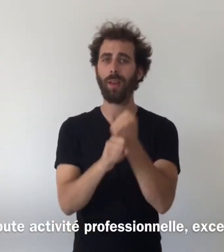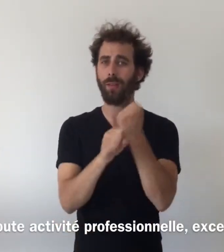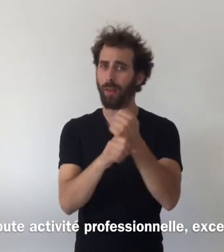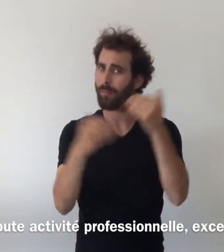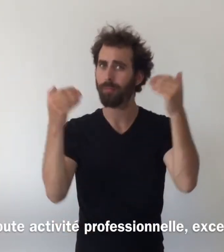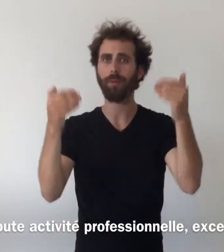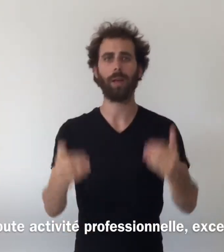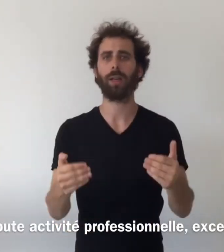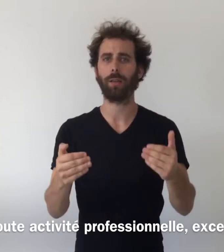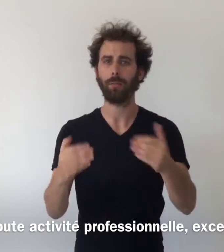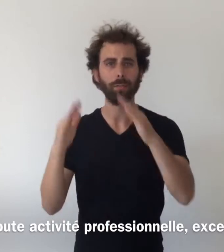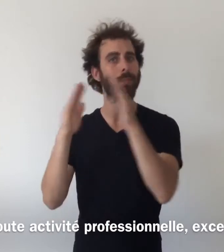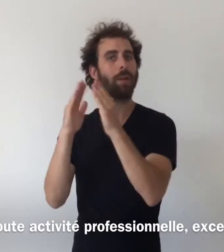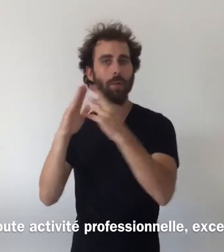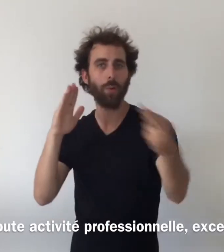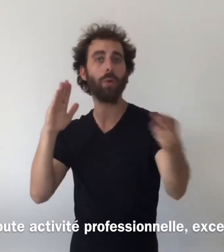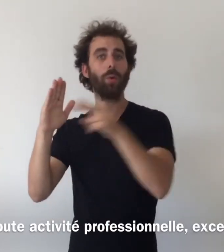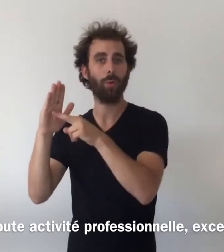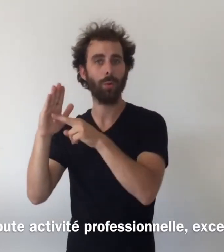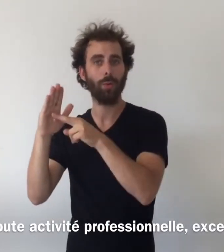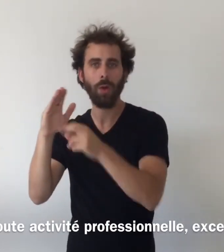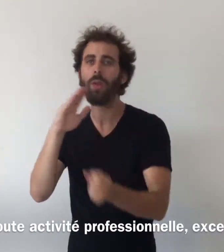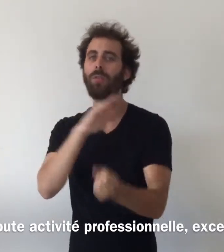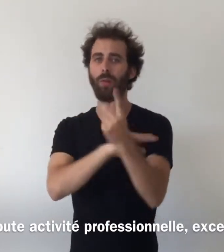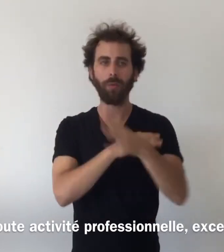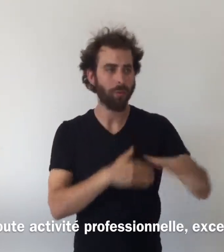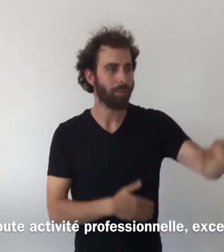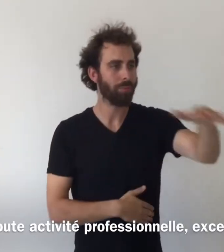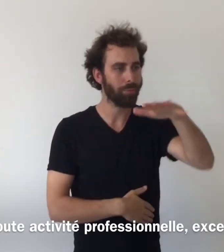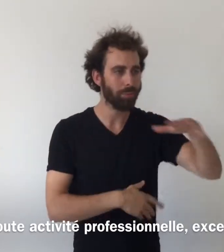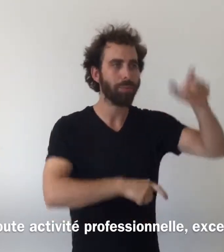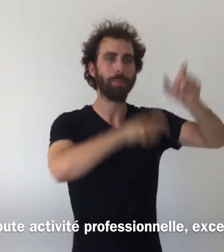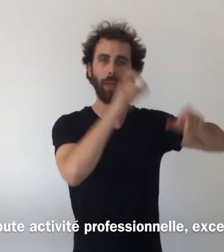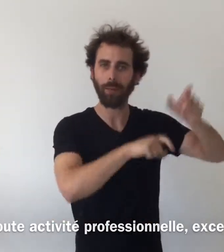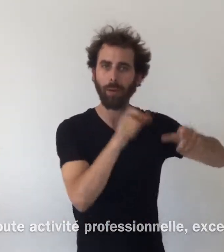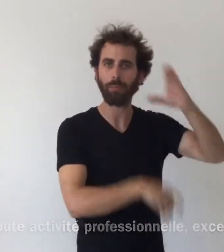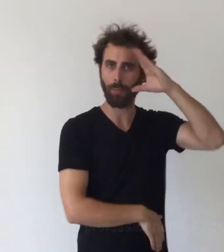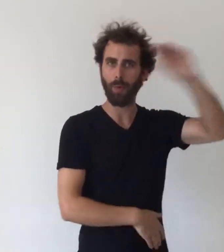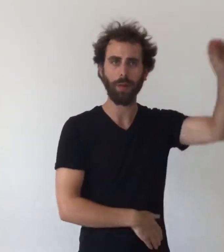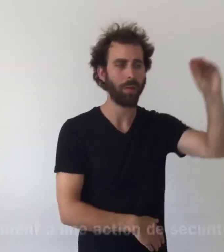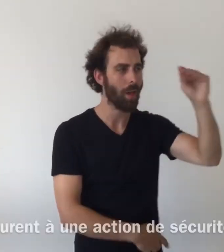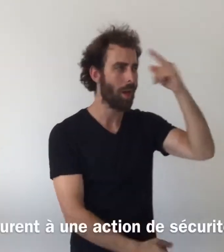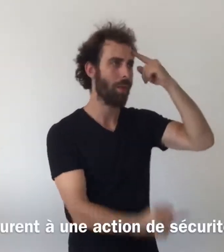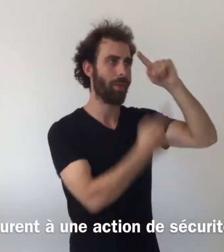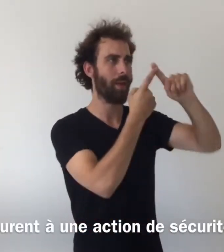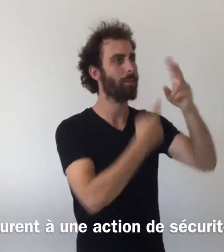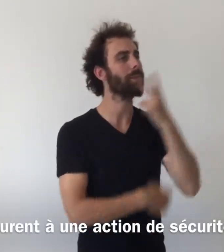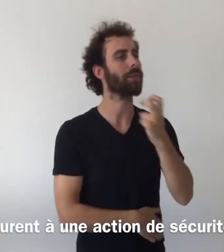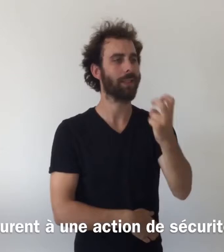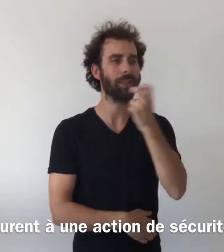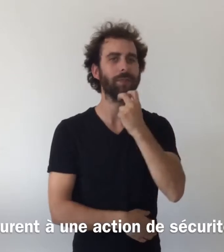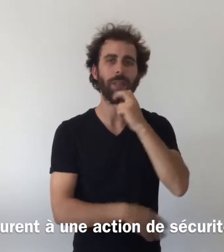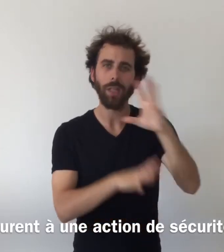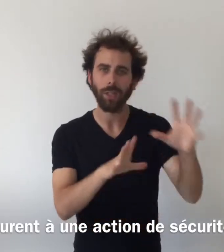Arrêter toute activité professionnelle, excepté celle qui concourt à une action de sécurité